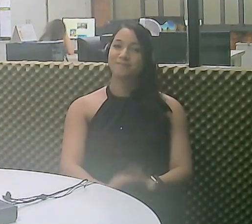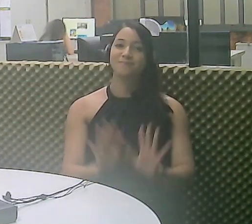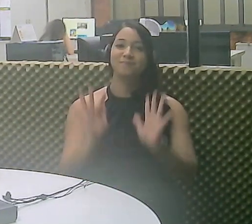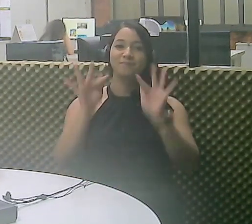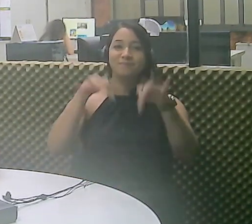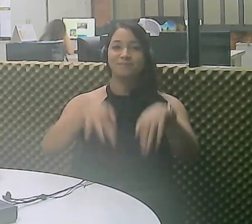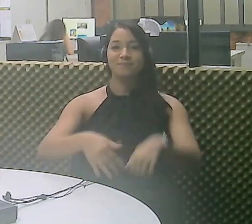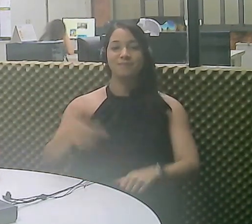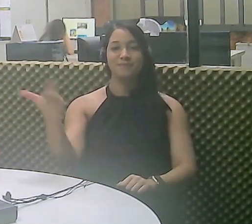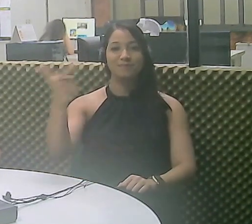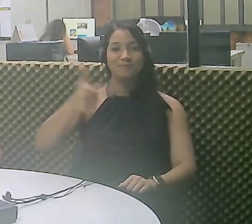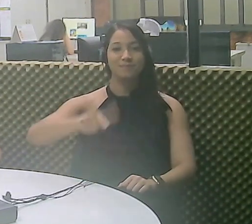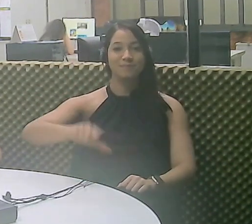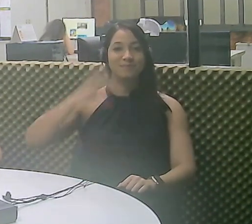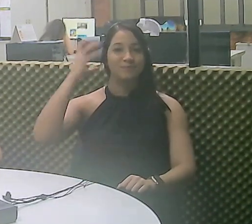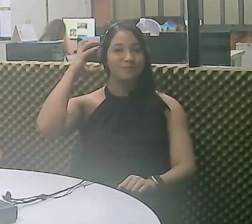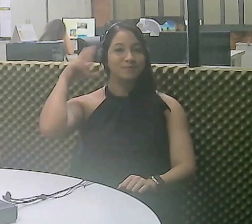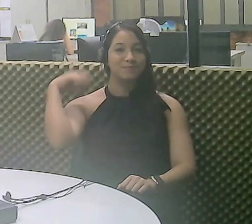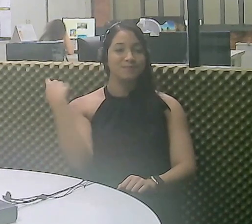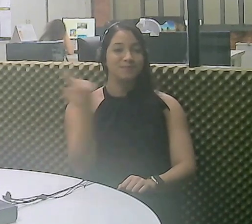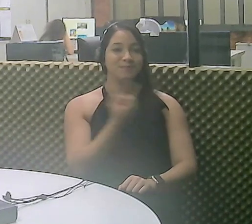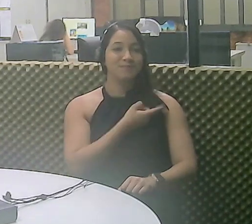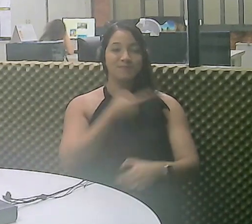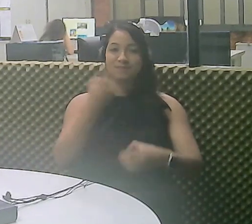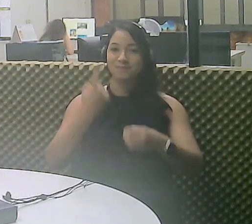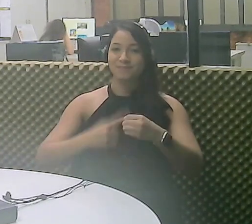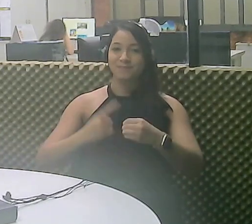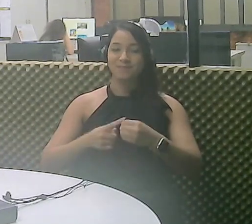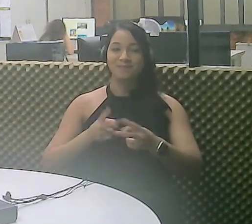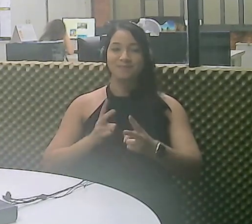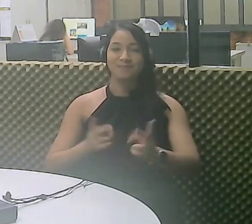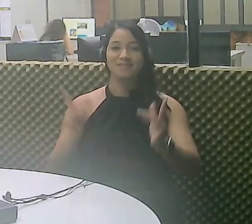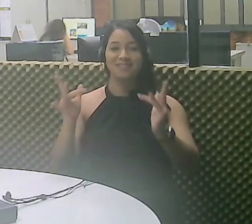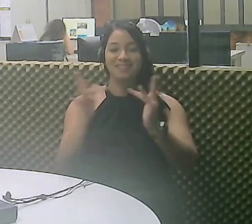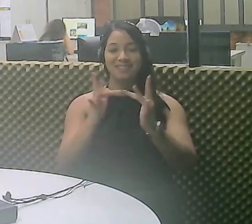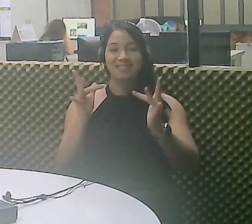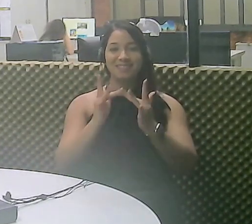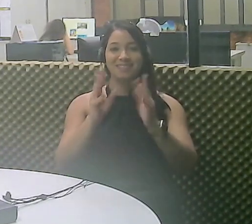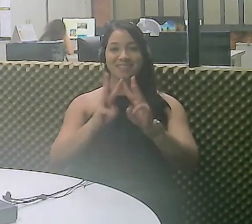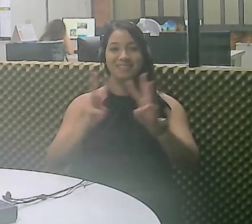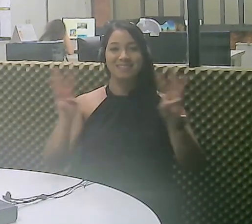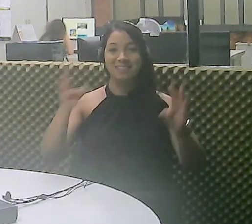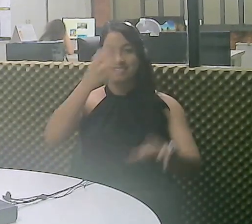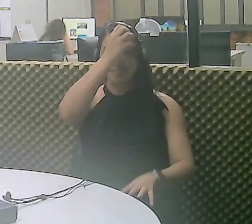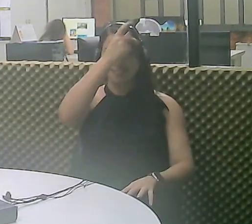próxima. Fica por aqui mais uma edição do programa da Rádio Nossa Cidade.